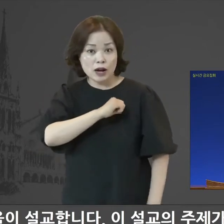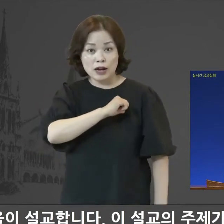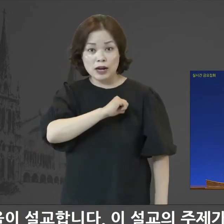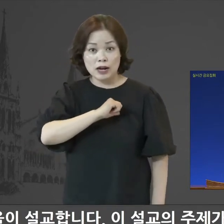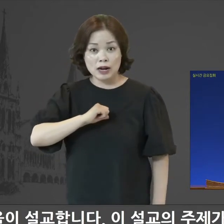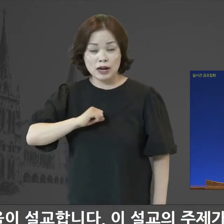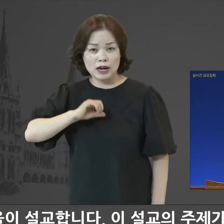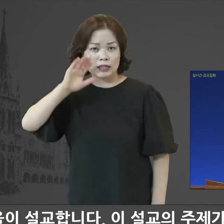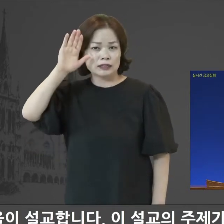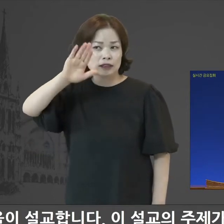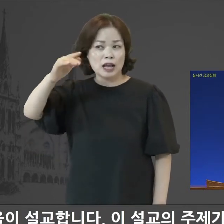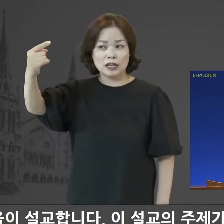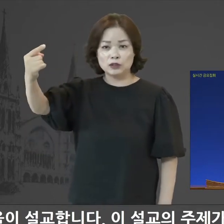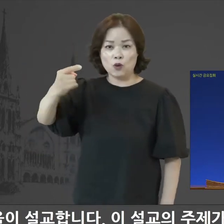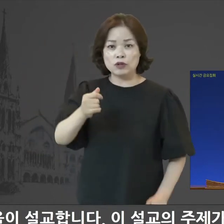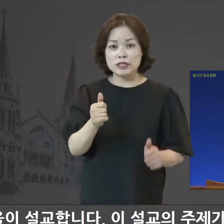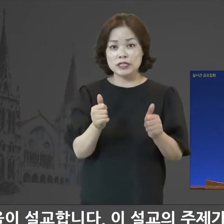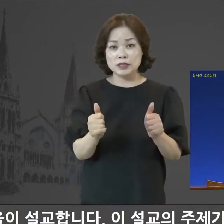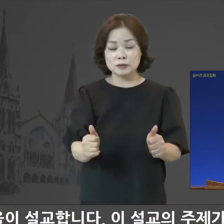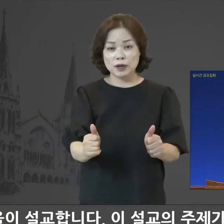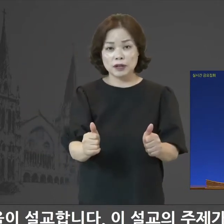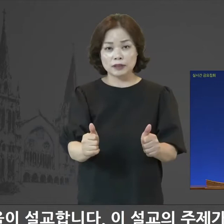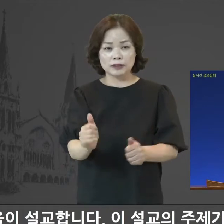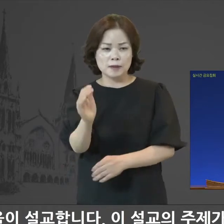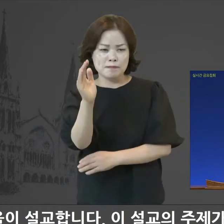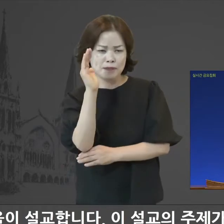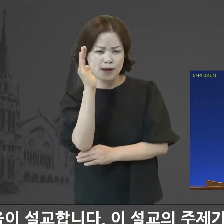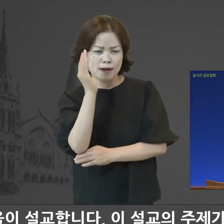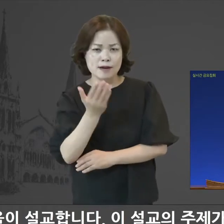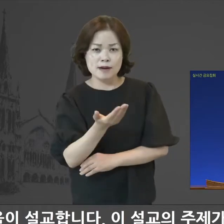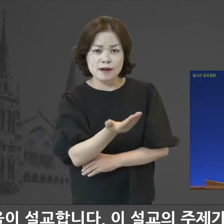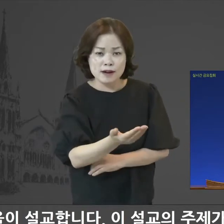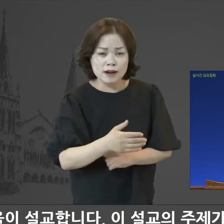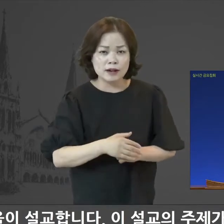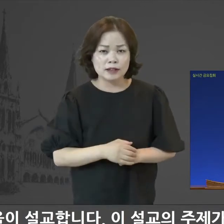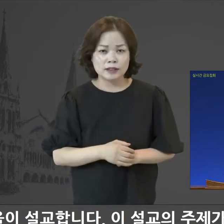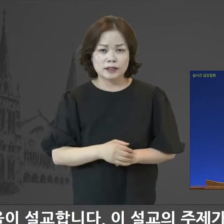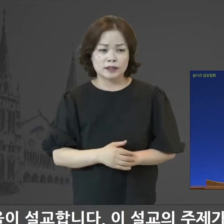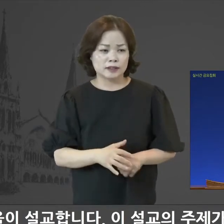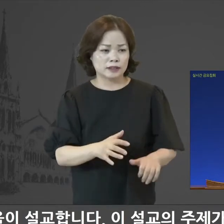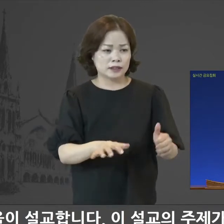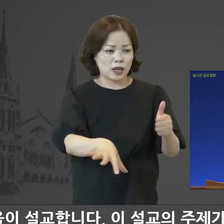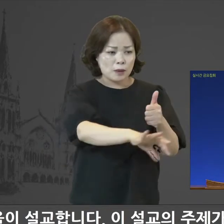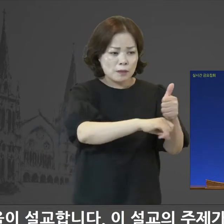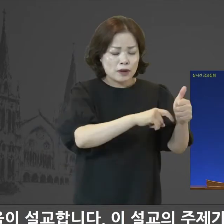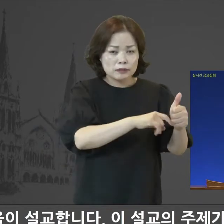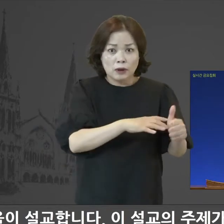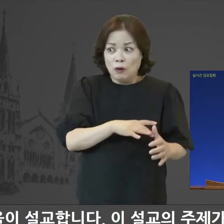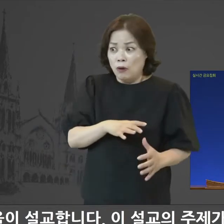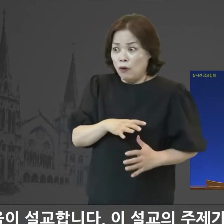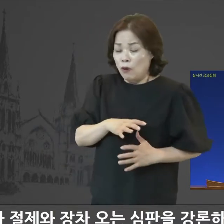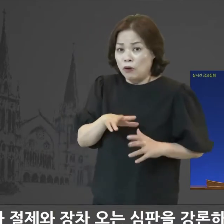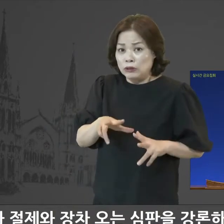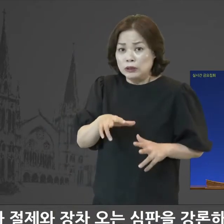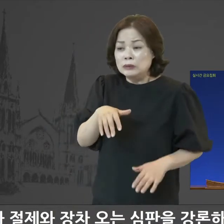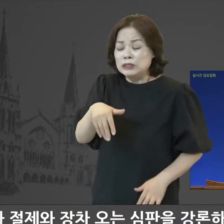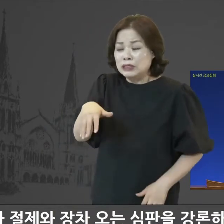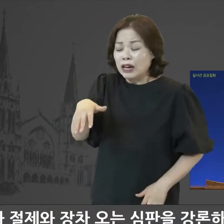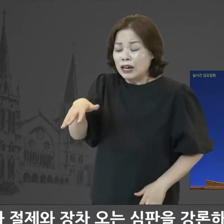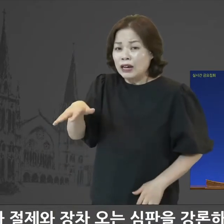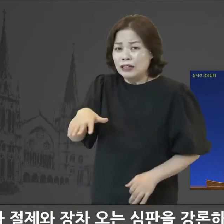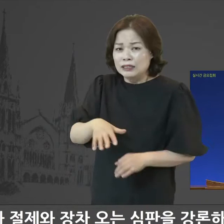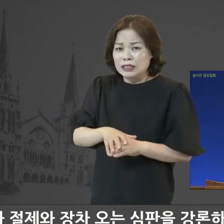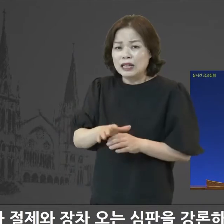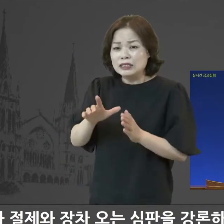절제와 장차 오는 심판을 강론하니, 계속 벨릭스가 두려워하여 대답하되 지금은 가라, 내가